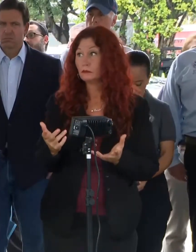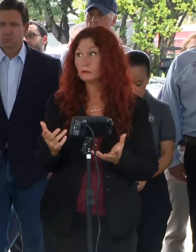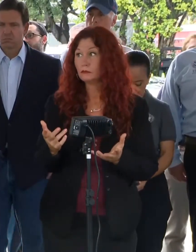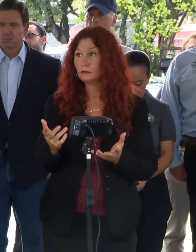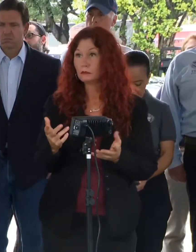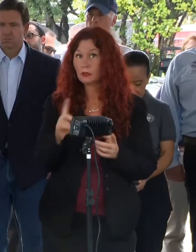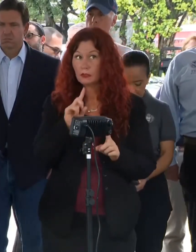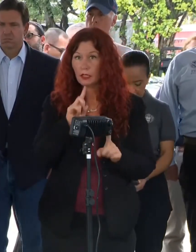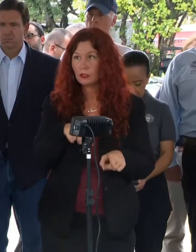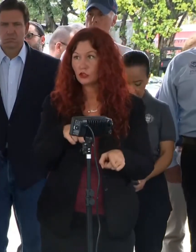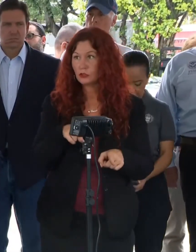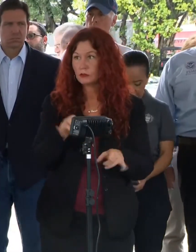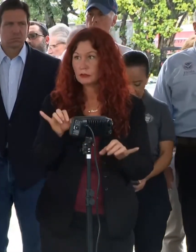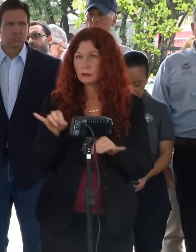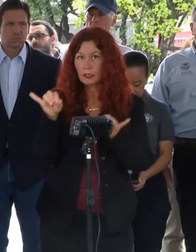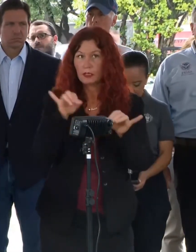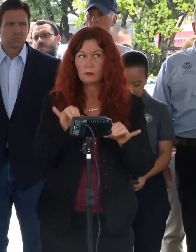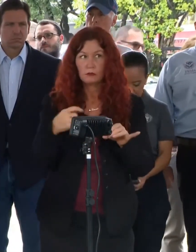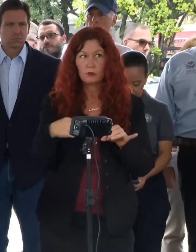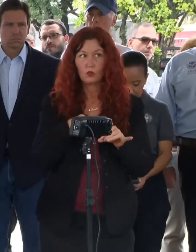Like all of us, answers.